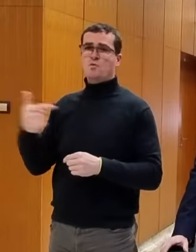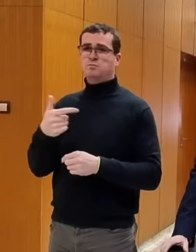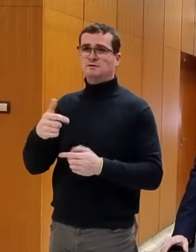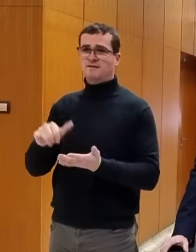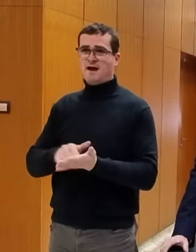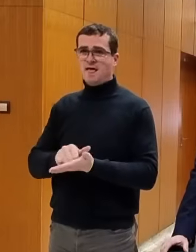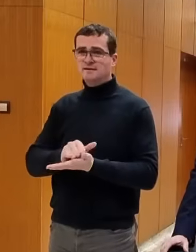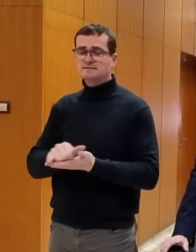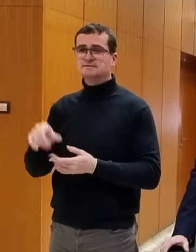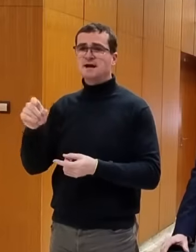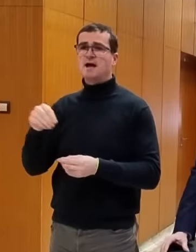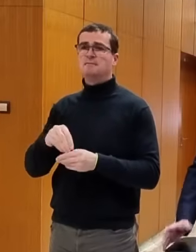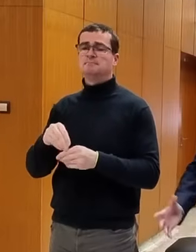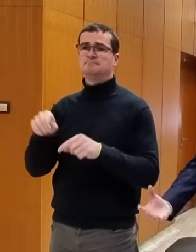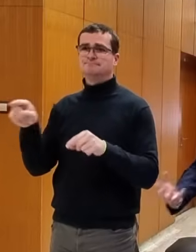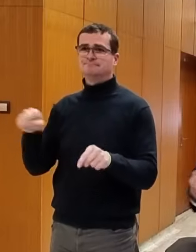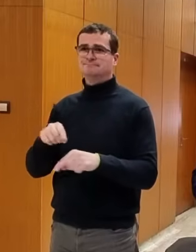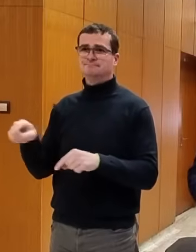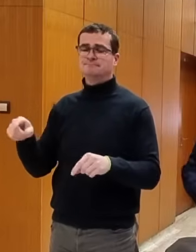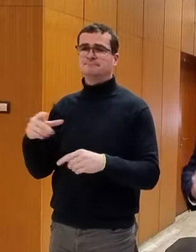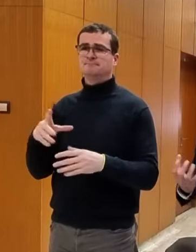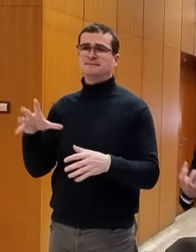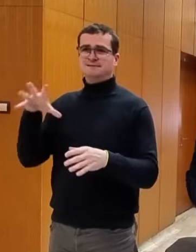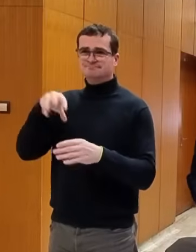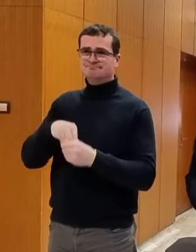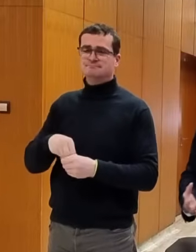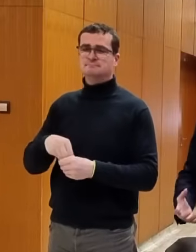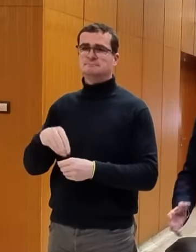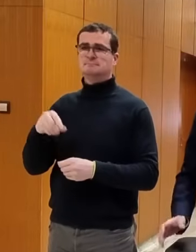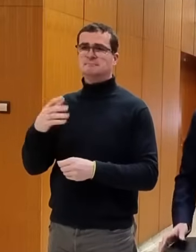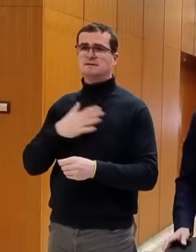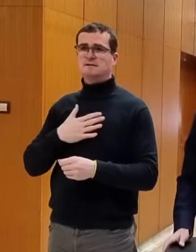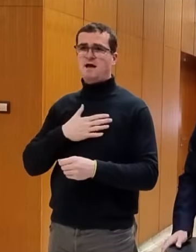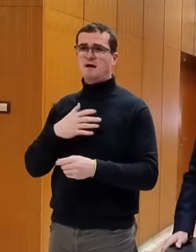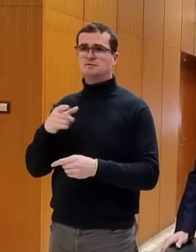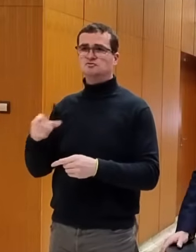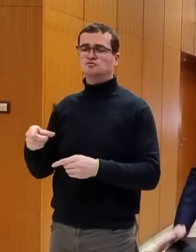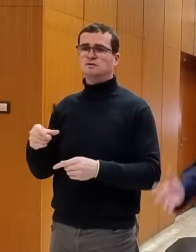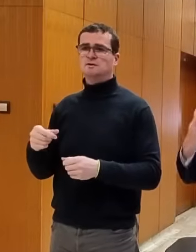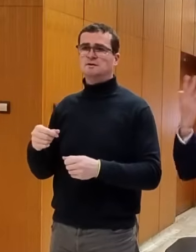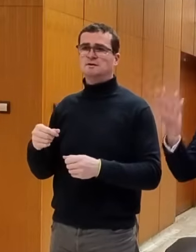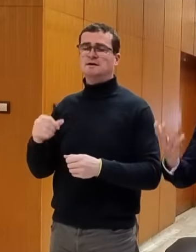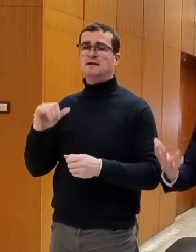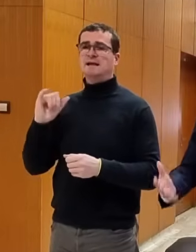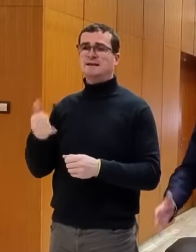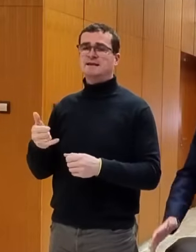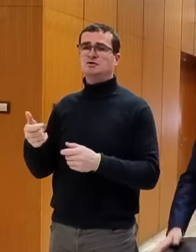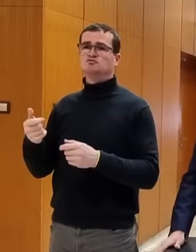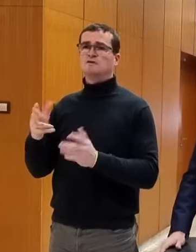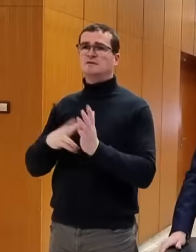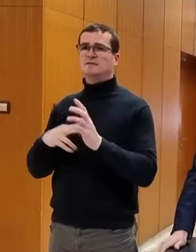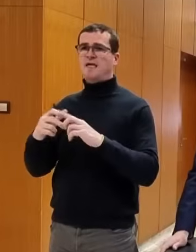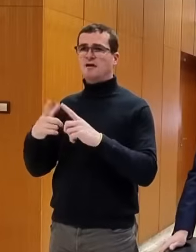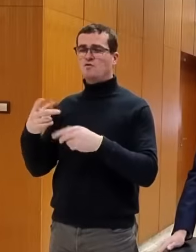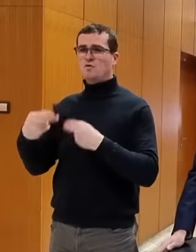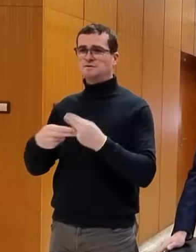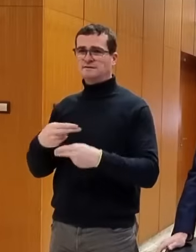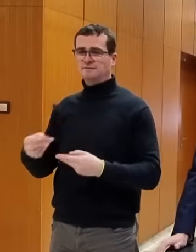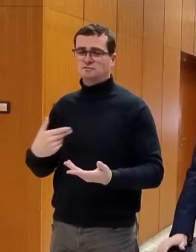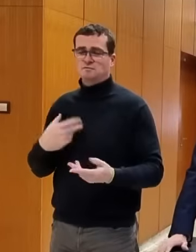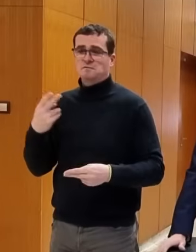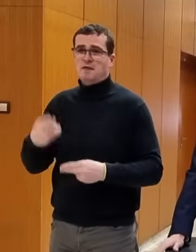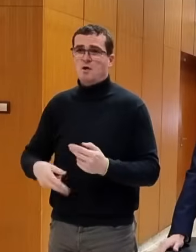letiska sú svojím spôsobom súčasťou našich aj aliančných záväzkov, ktoré máme, veď